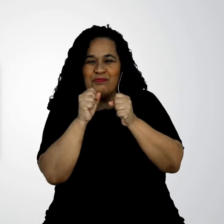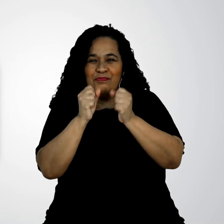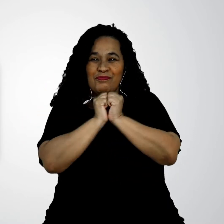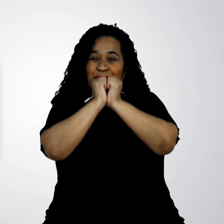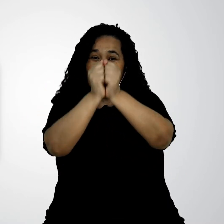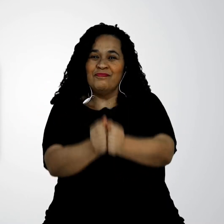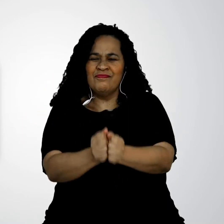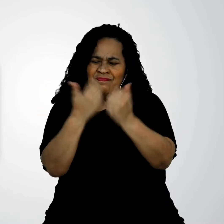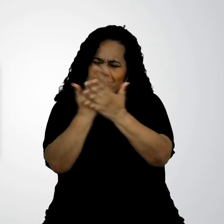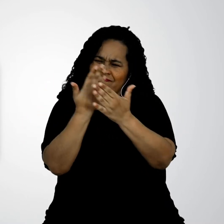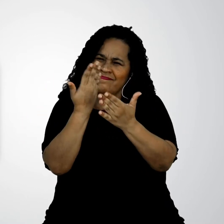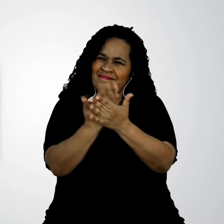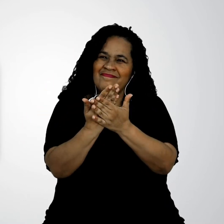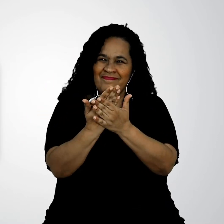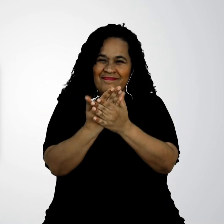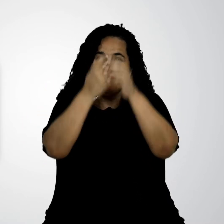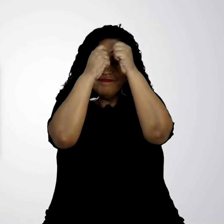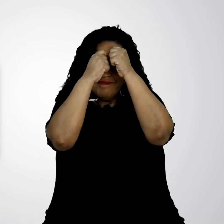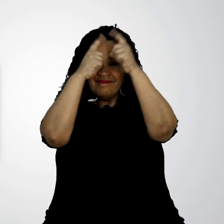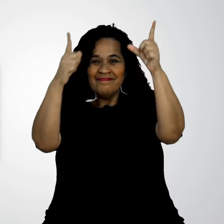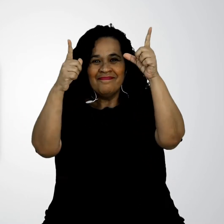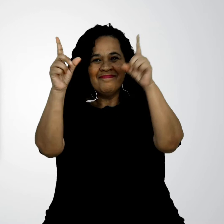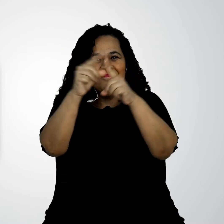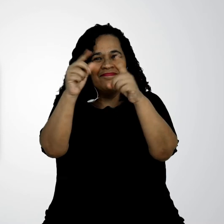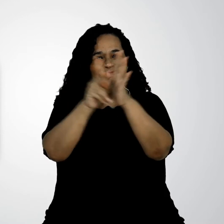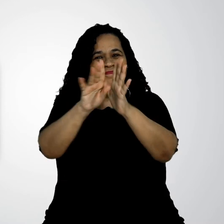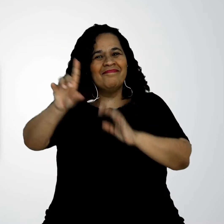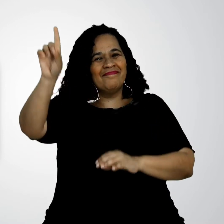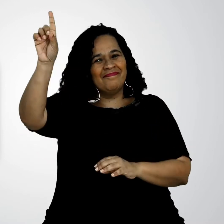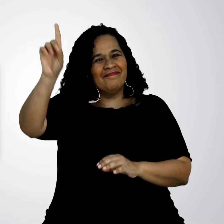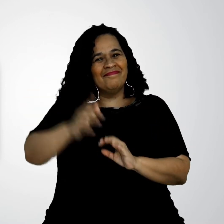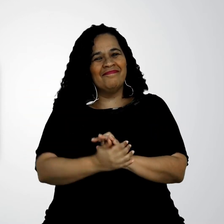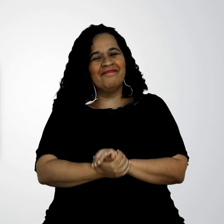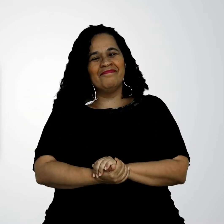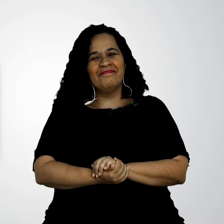juntos estudar mais esse tema da Palavra de Deus.